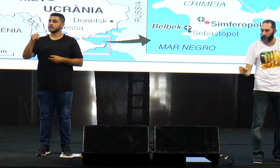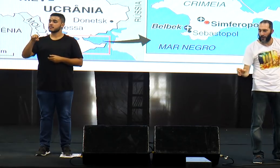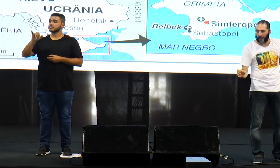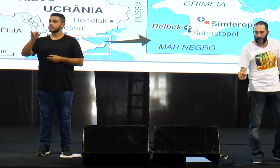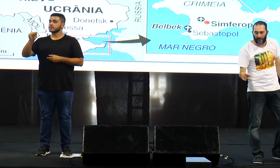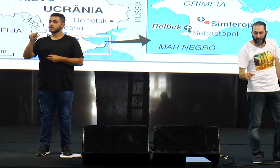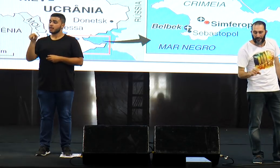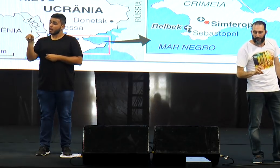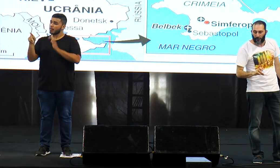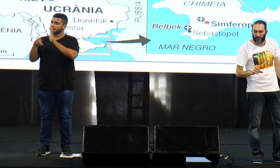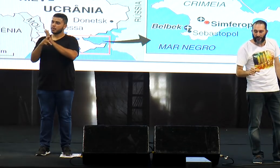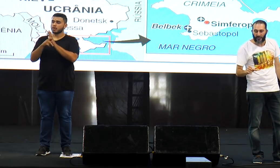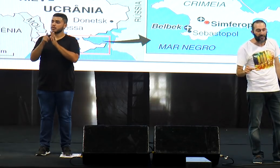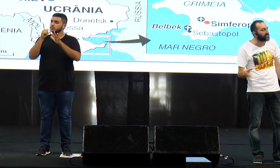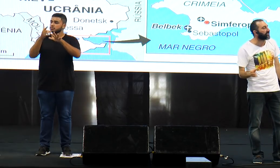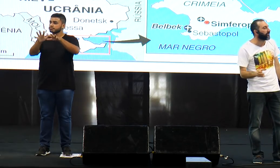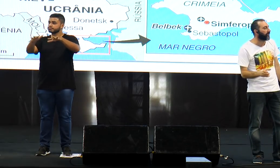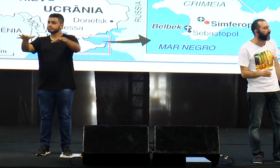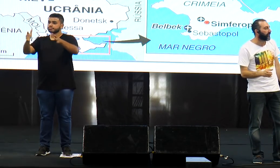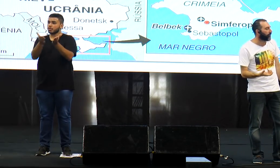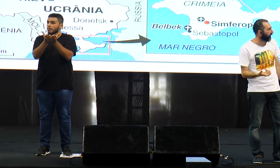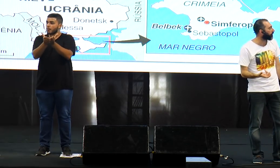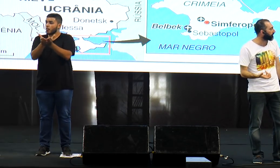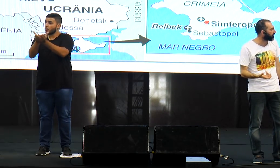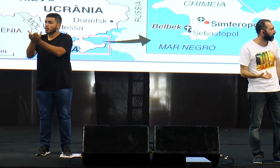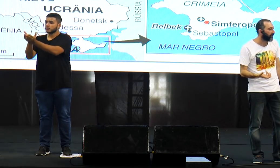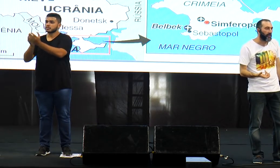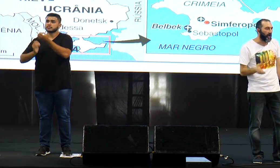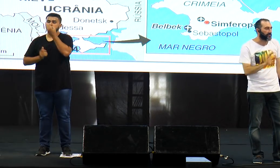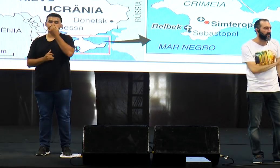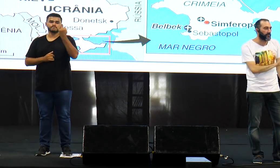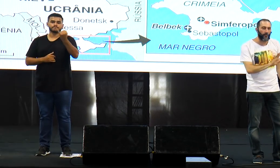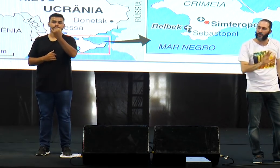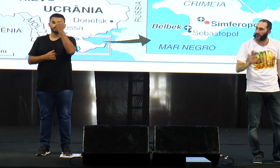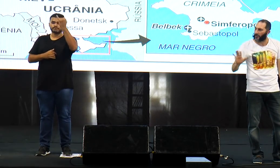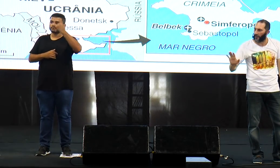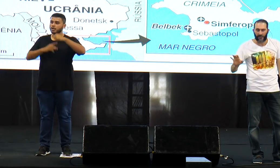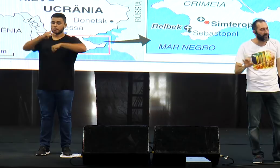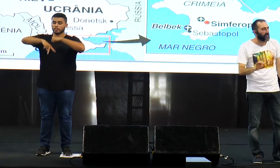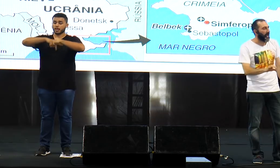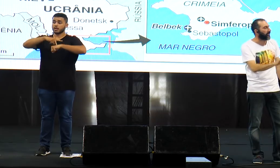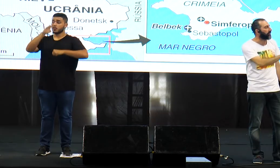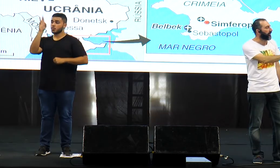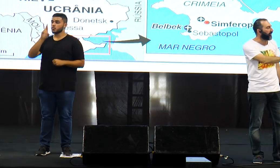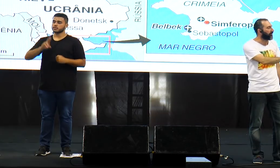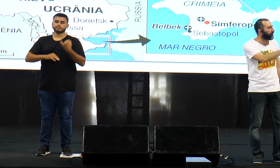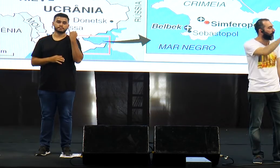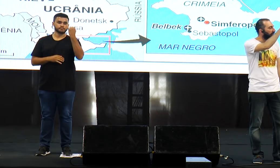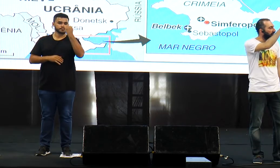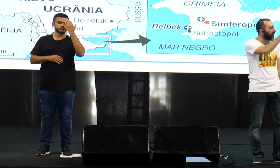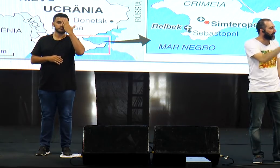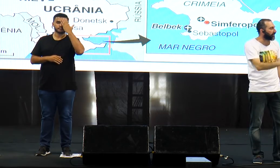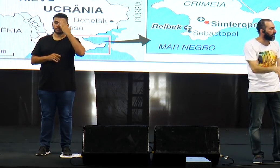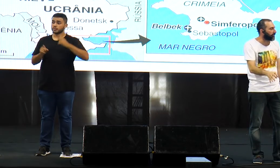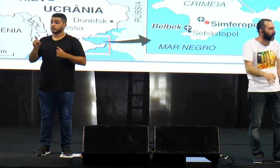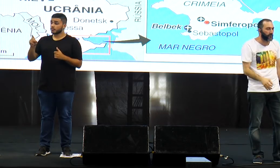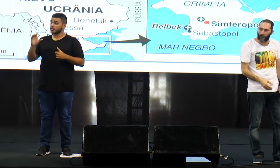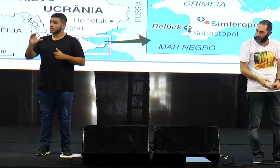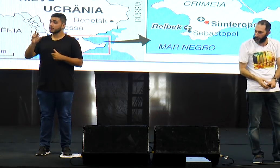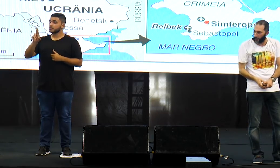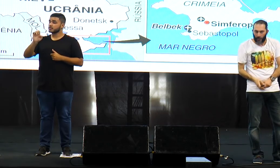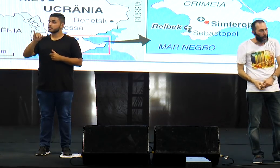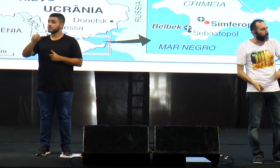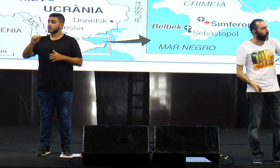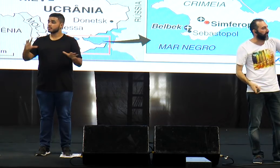área portuária importantíssima para a Rússia. Há 5 anos atrás, a Crimeia foi anexada